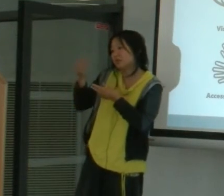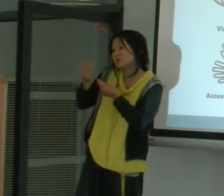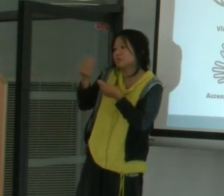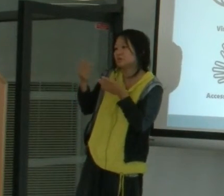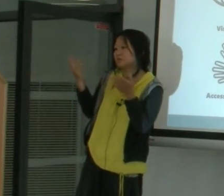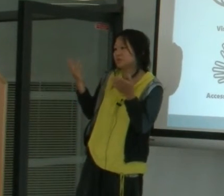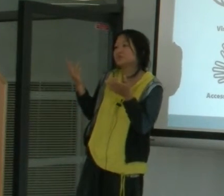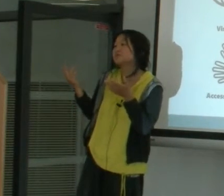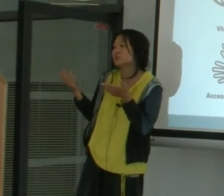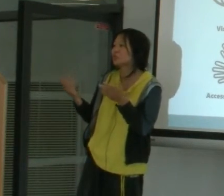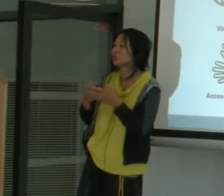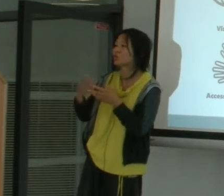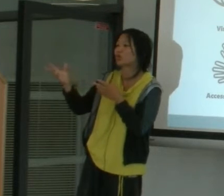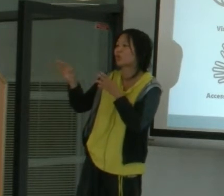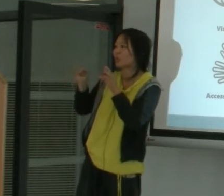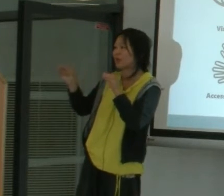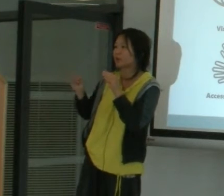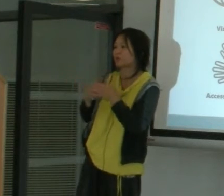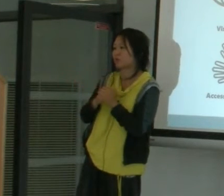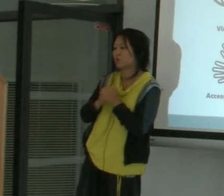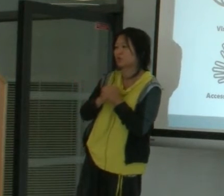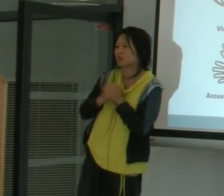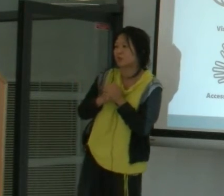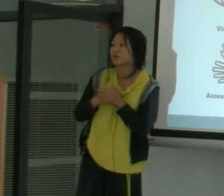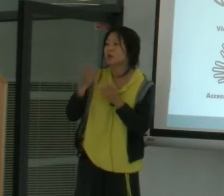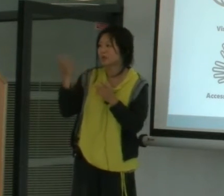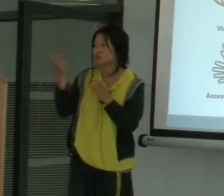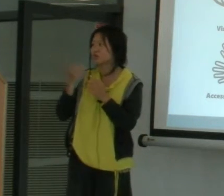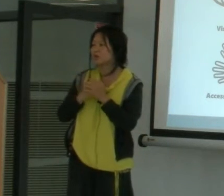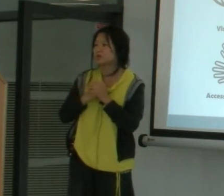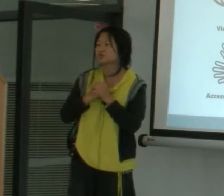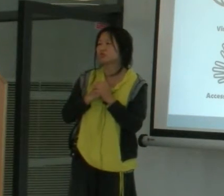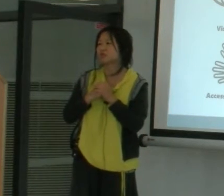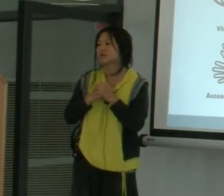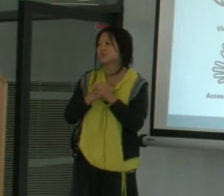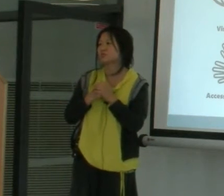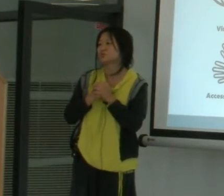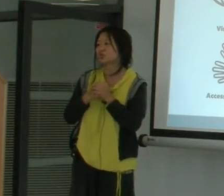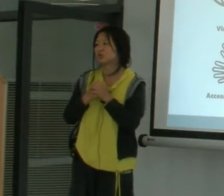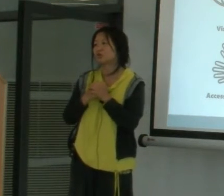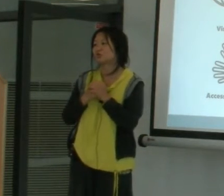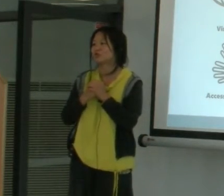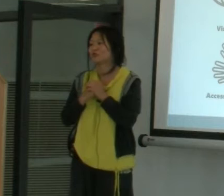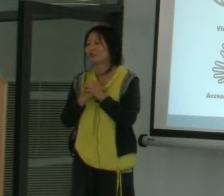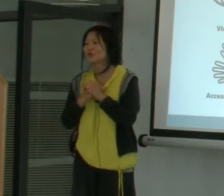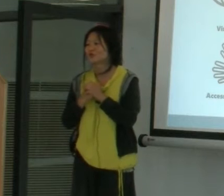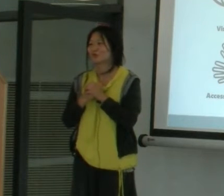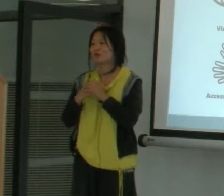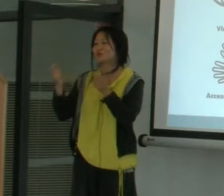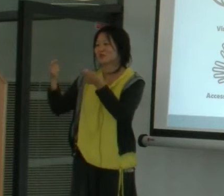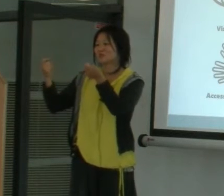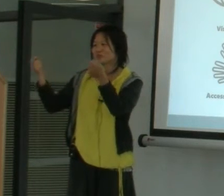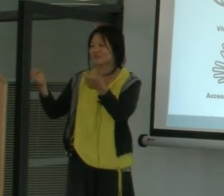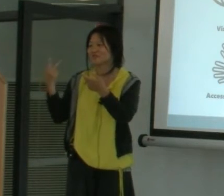fait des petits signes que l'on repère et que l'on apprend. Et du coup, là, on est du coup axé plus sur la culture,